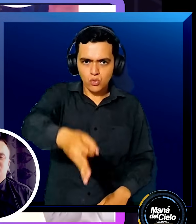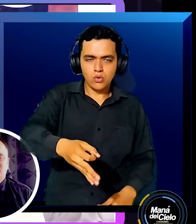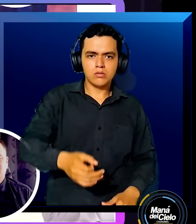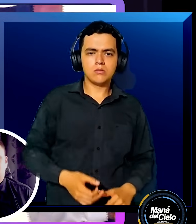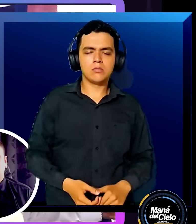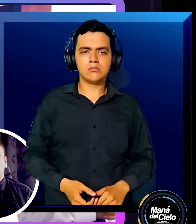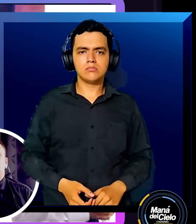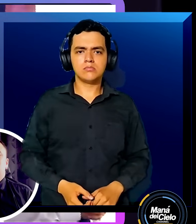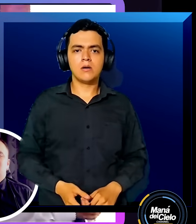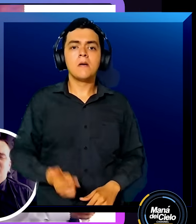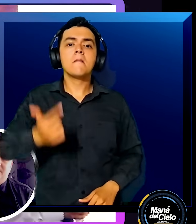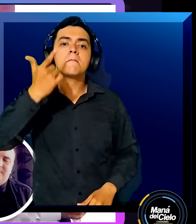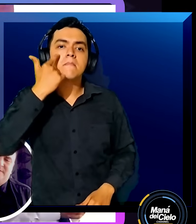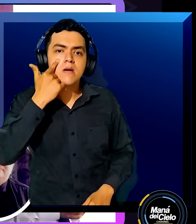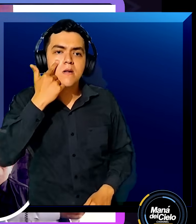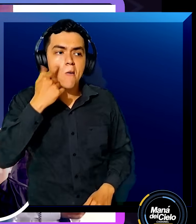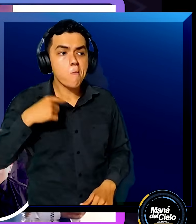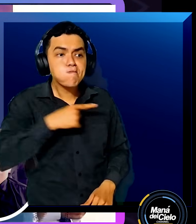Jesús?